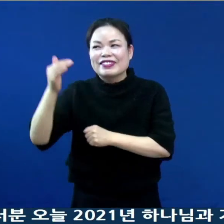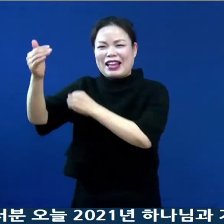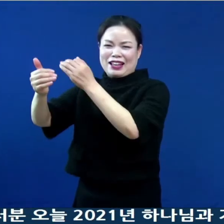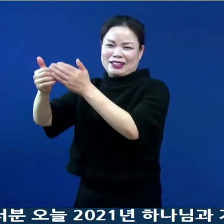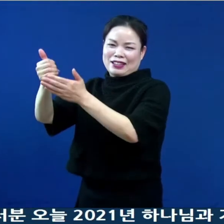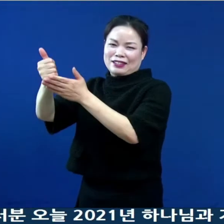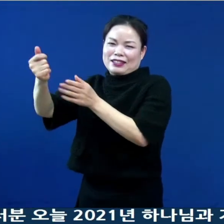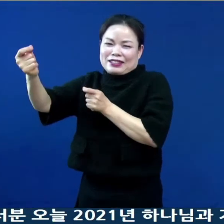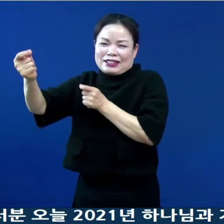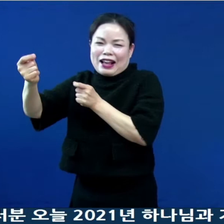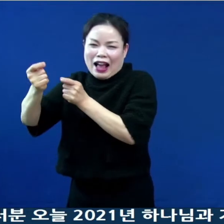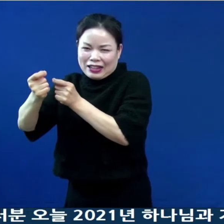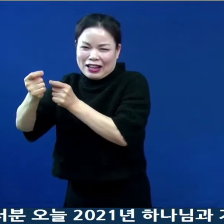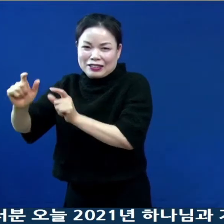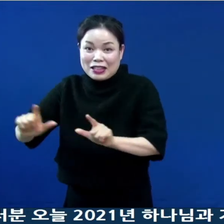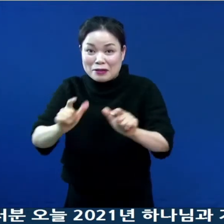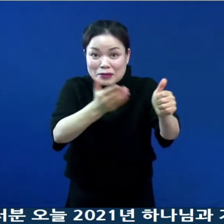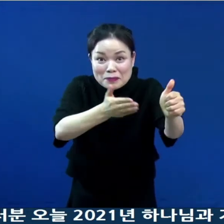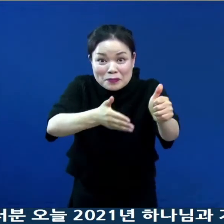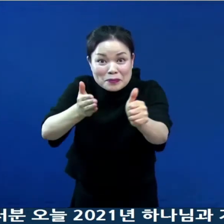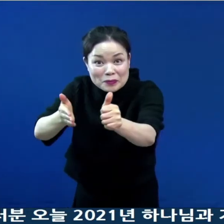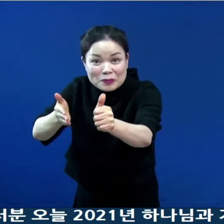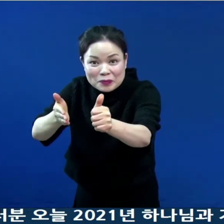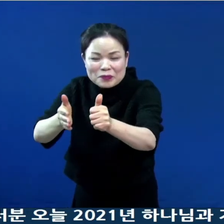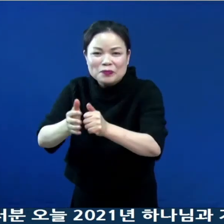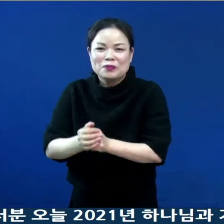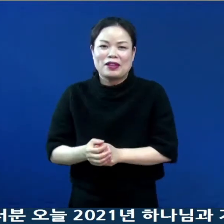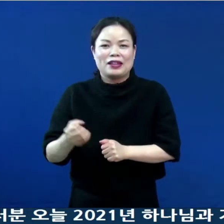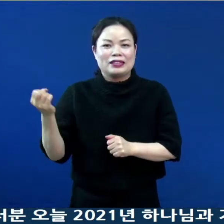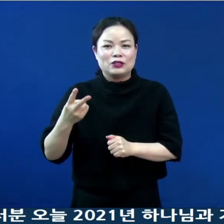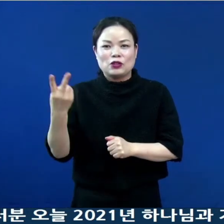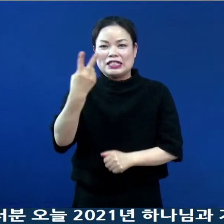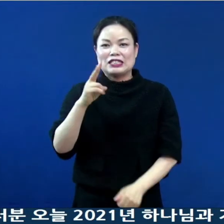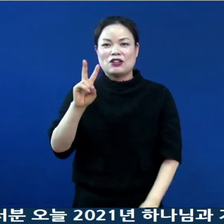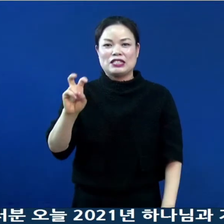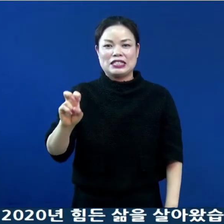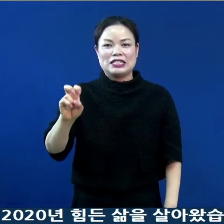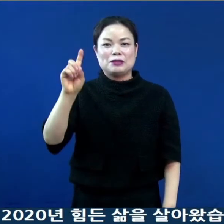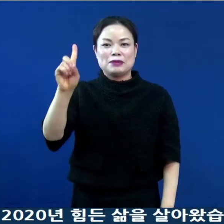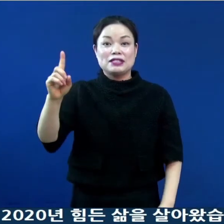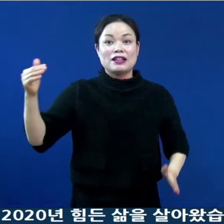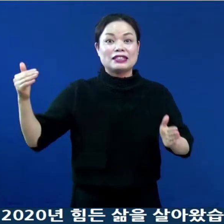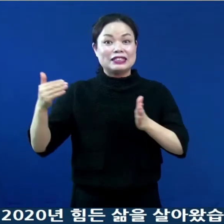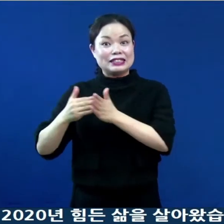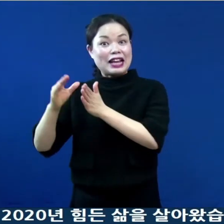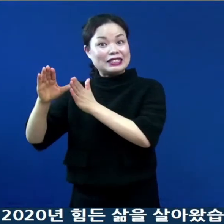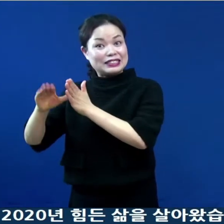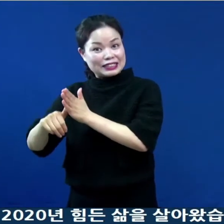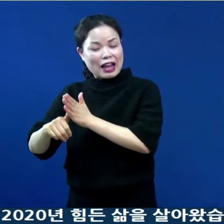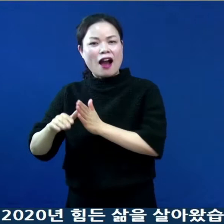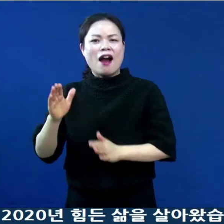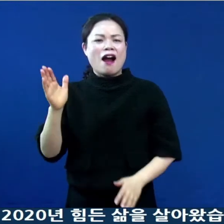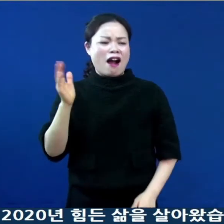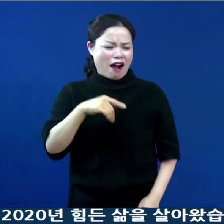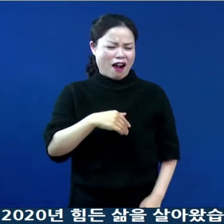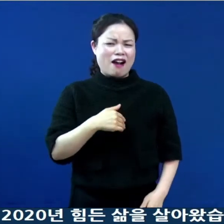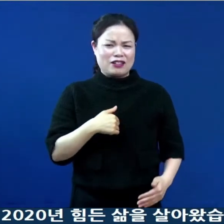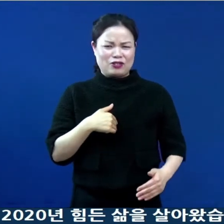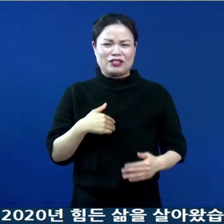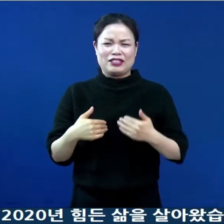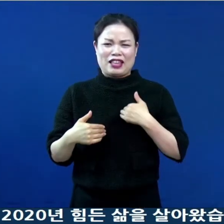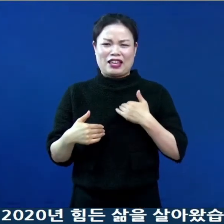하나님을 가까이 하는 삶을 사십시다. 그리고 2021년이 끝났을 때 이것이